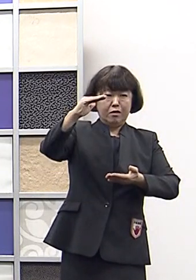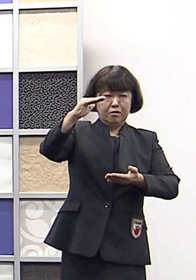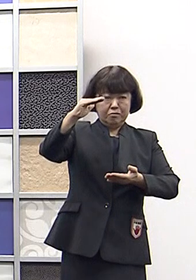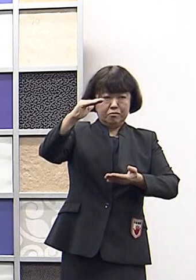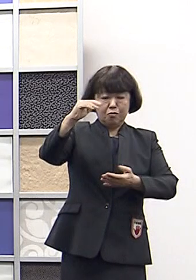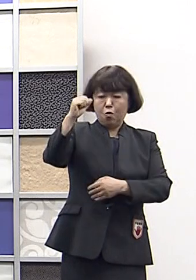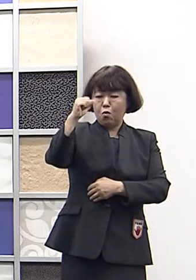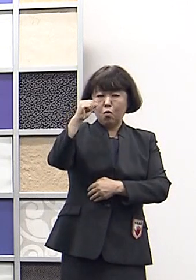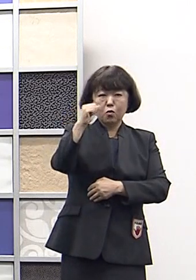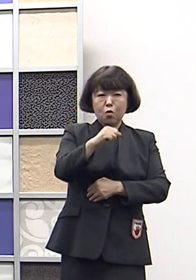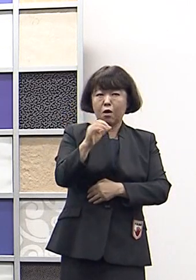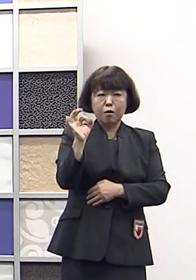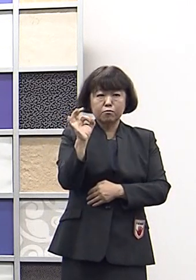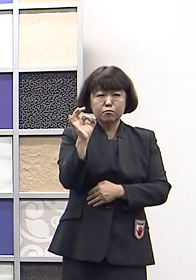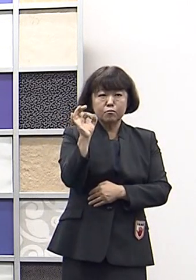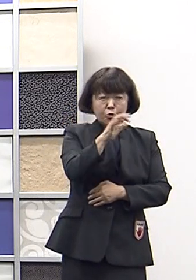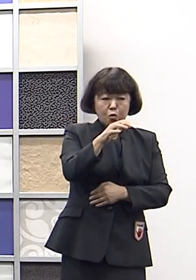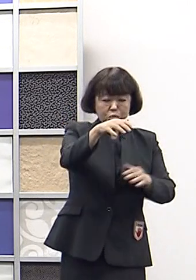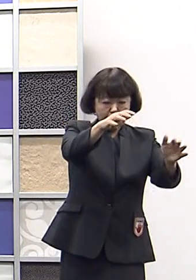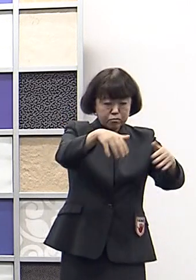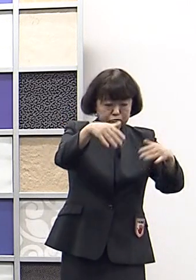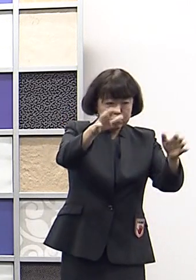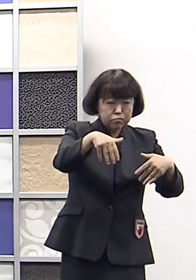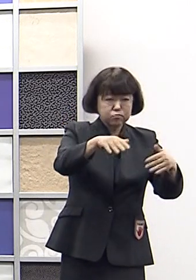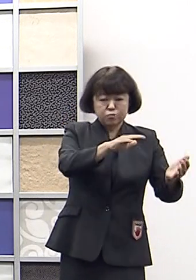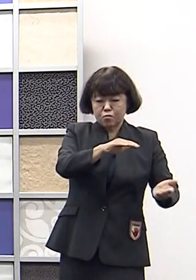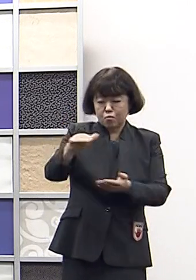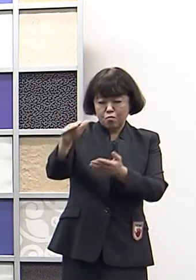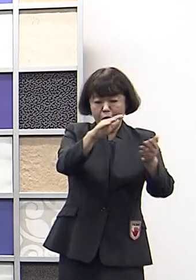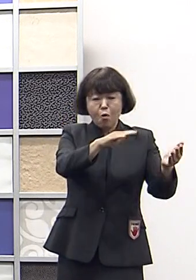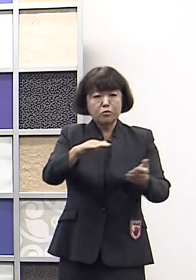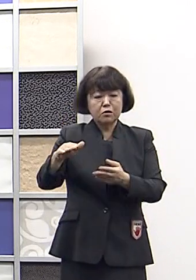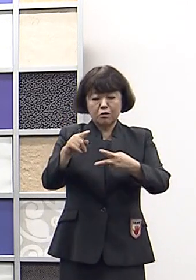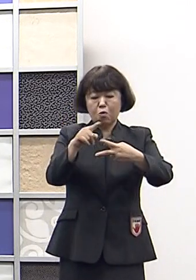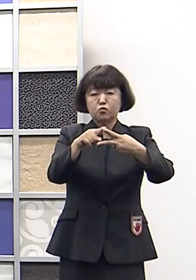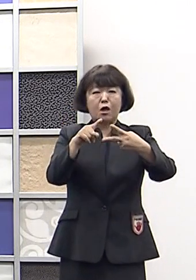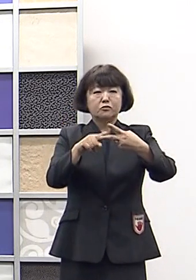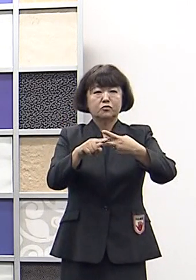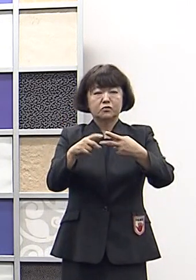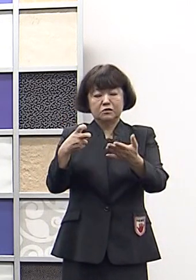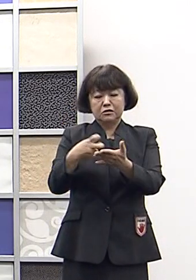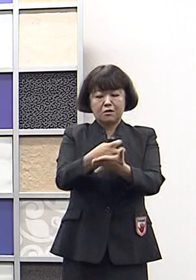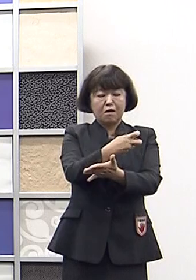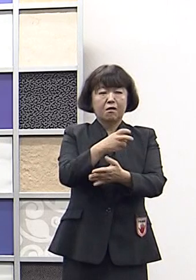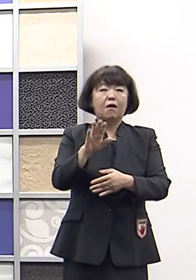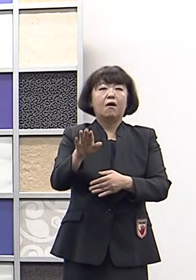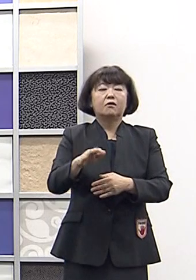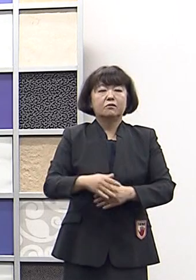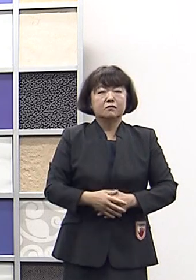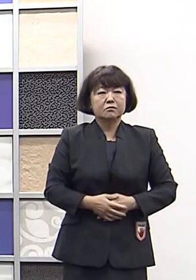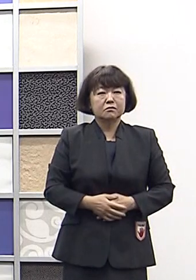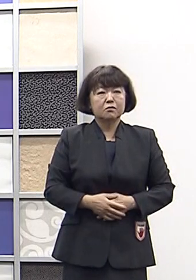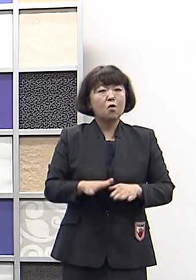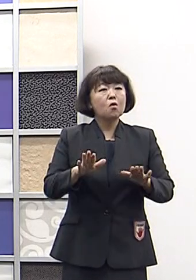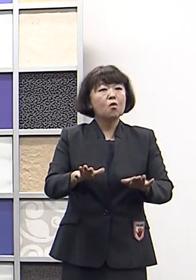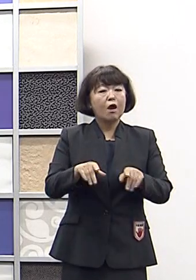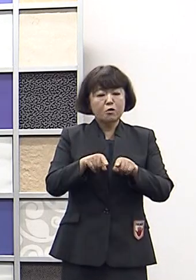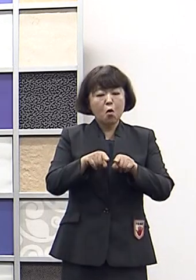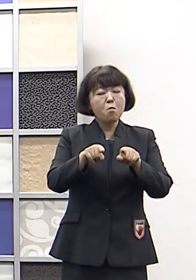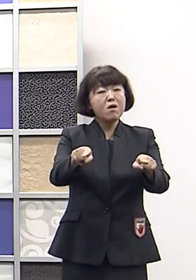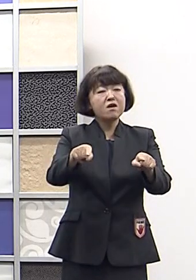集運搬をしていたと、少なくともこの2つの違反がありますが、今回のまず命令を発出する内容とし